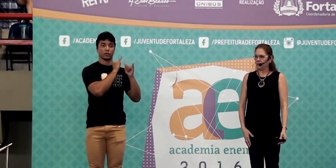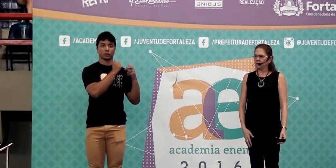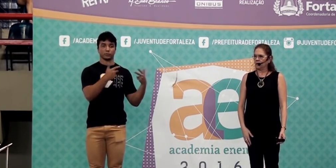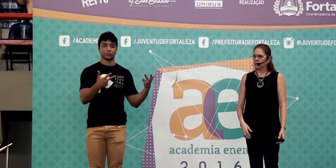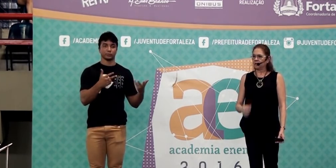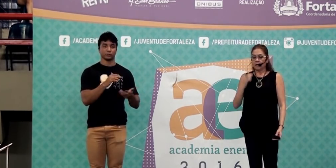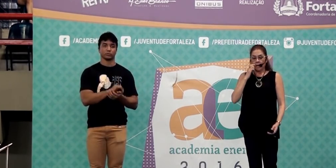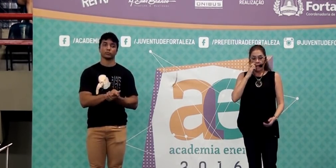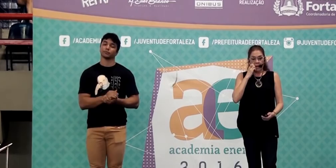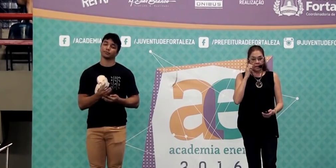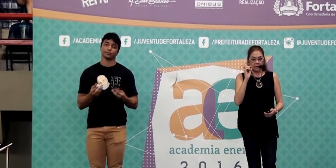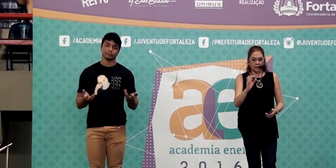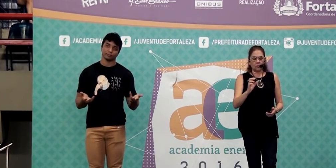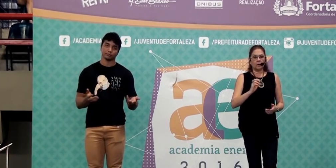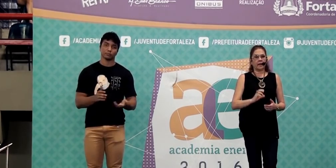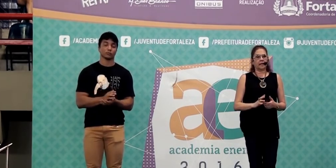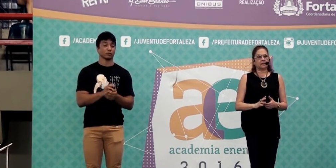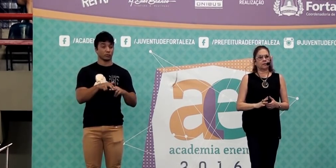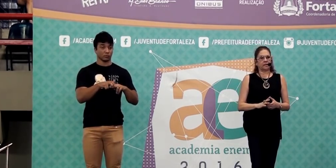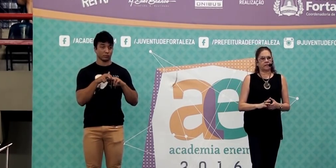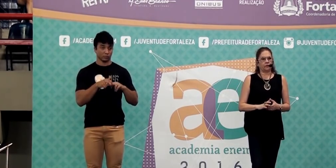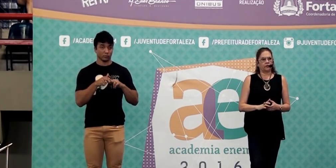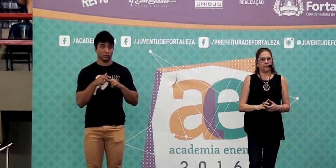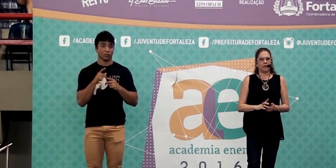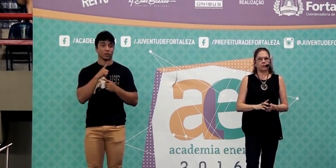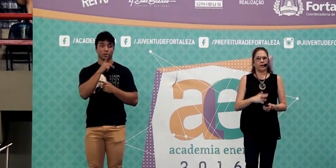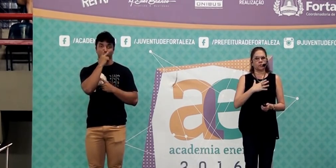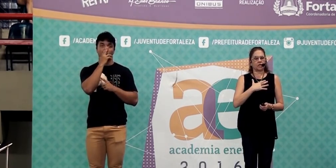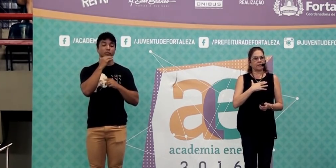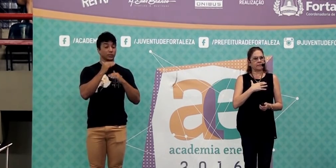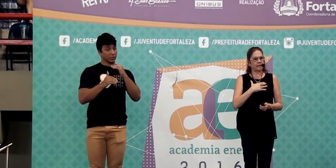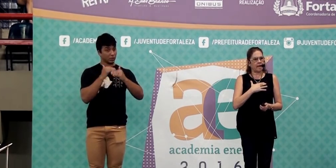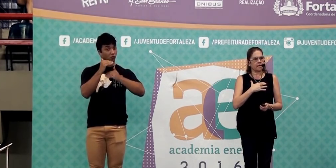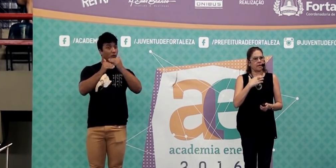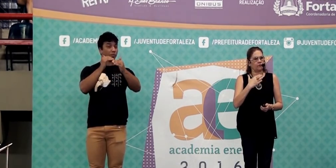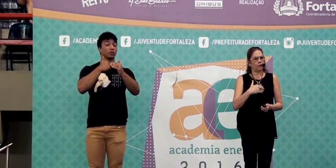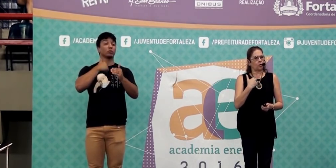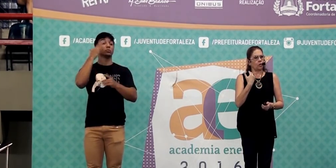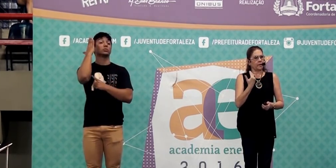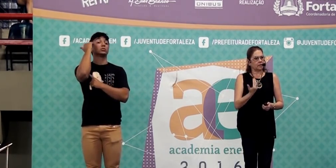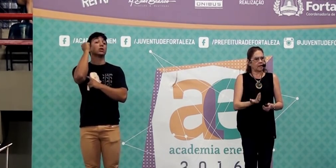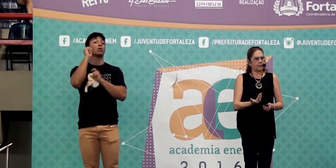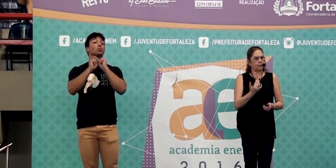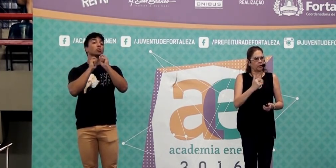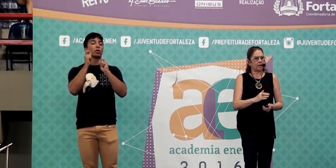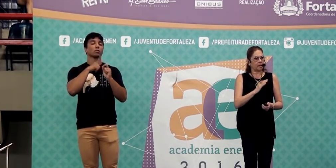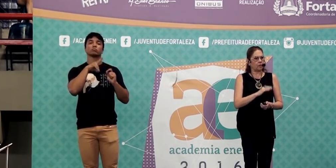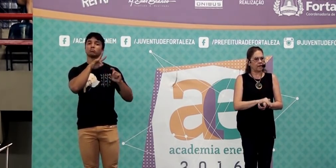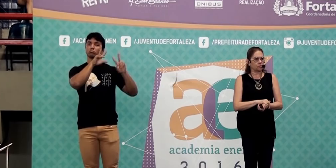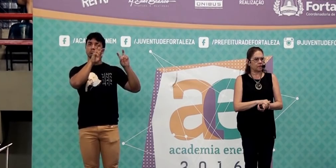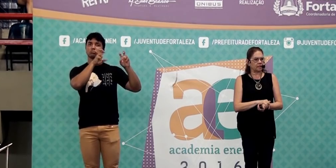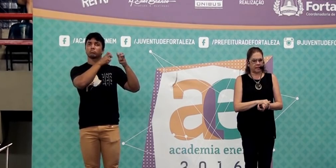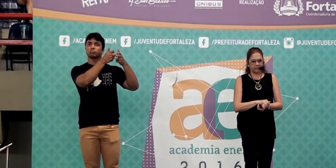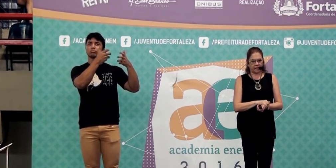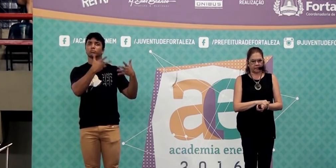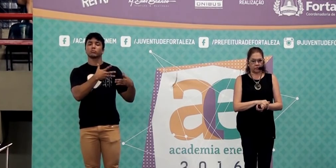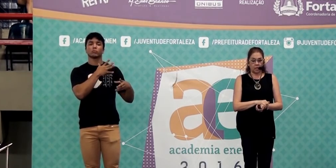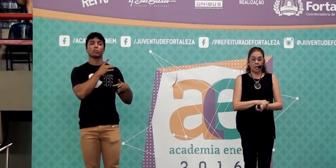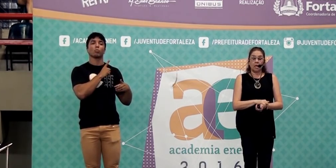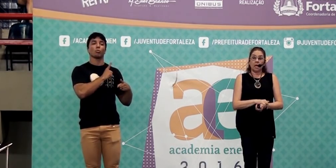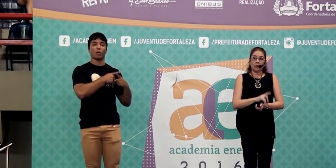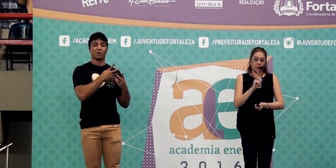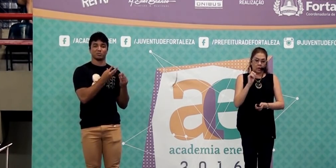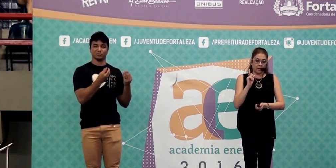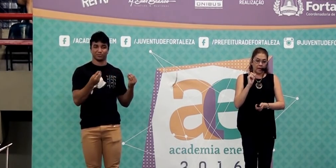suas informações. Então, com relação ao desenvolvimento, eu já sei que eu vou comentar porque que eu acho que tem